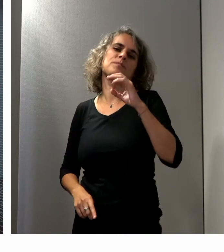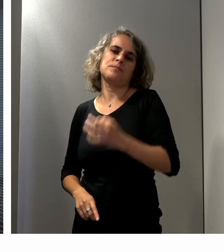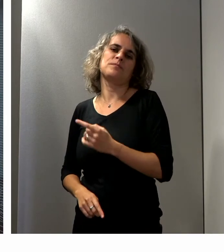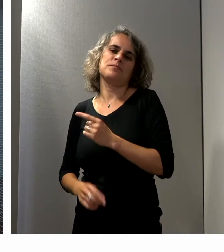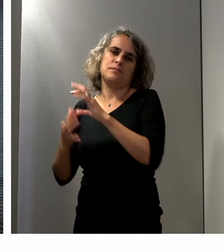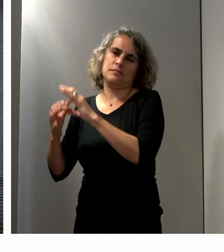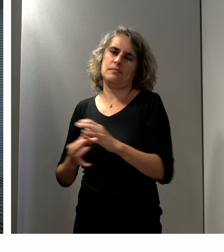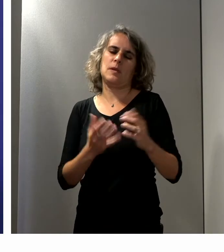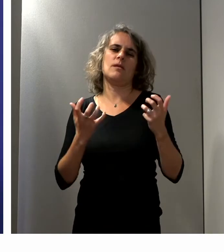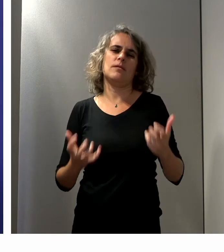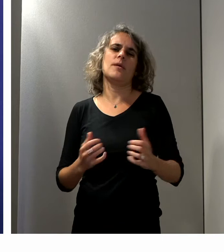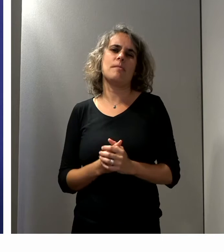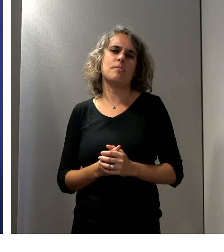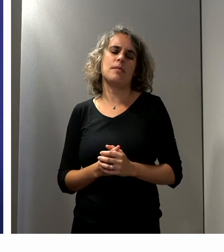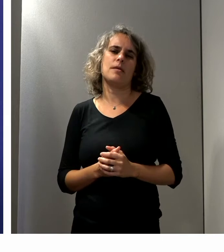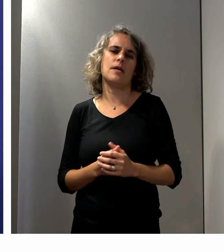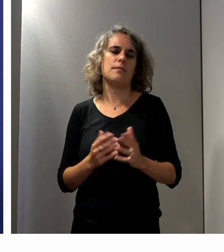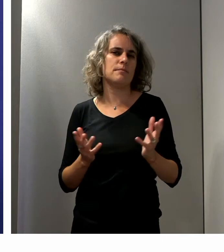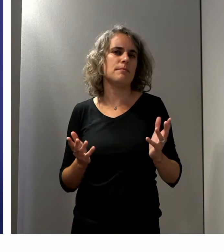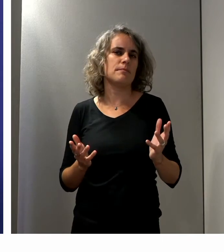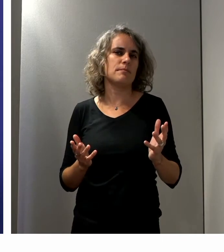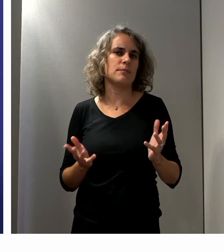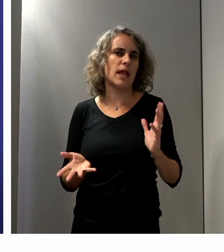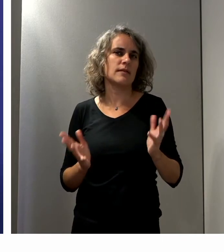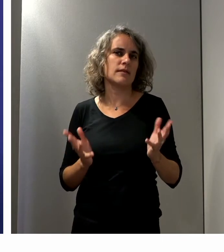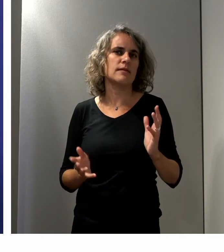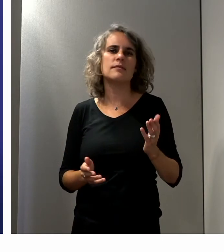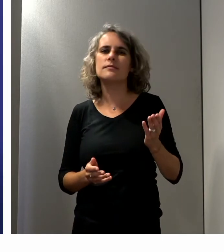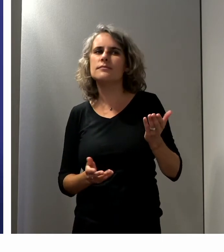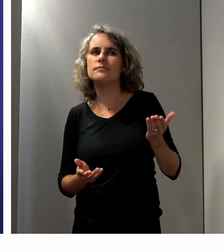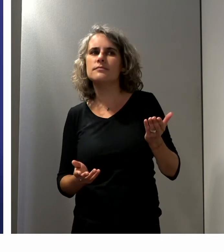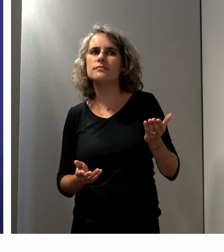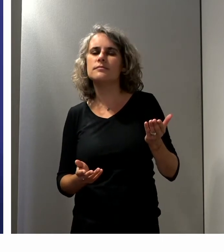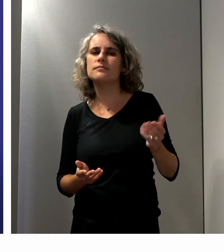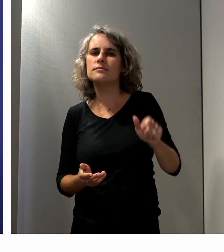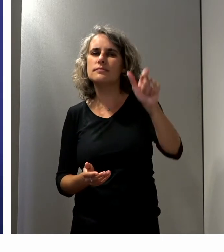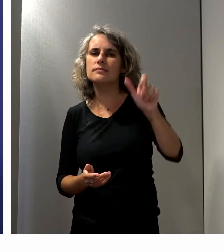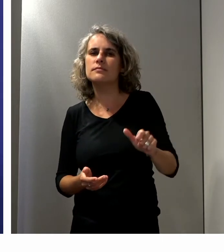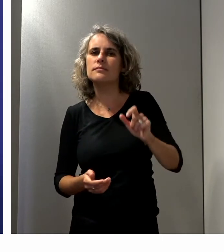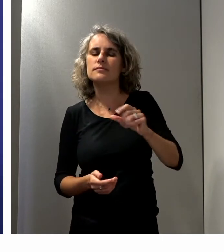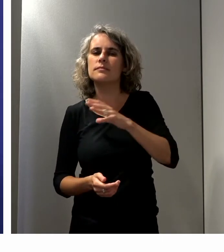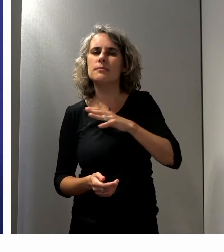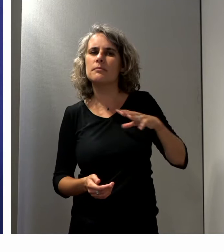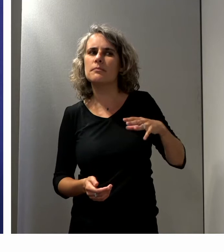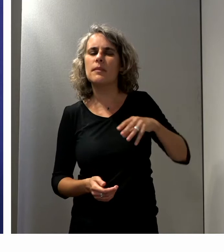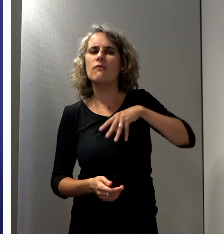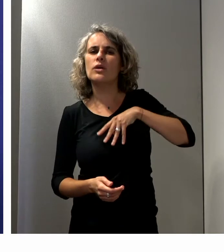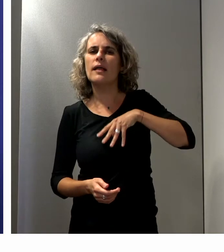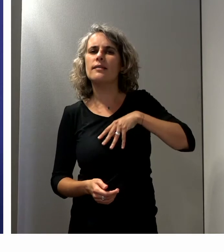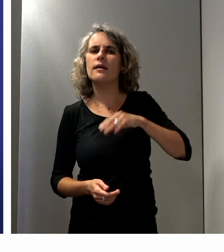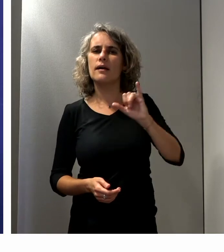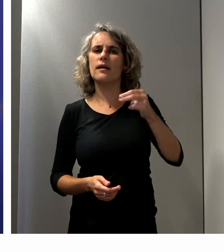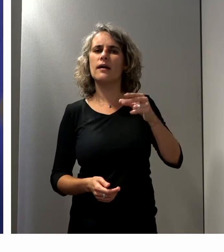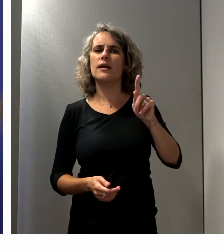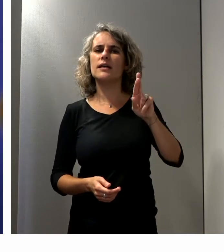votre intervention. Et peut-être que là, l'avocate qui est prévue dans la table ronde, Ingrid Géret, pourrait